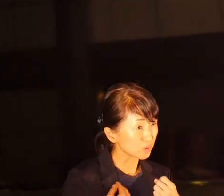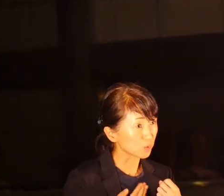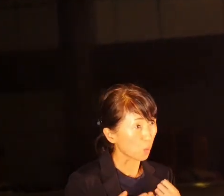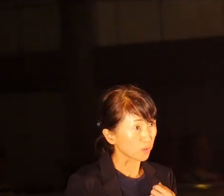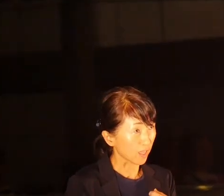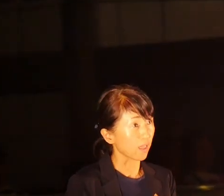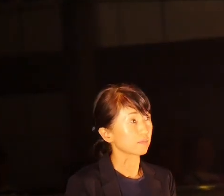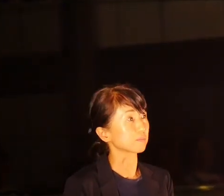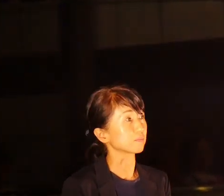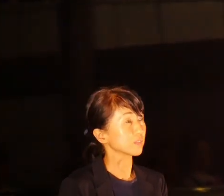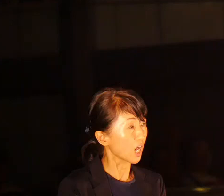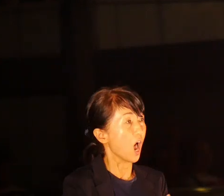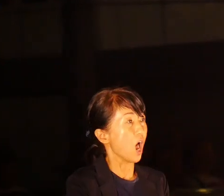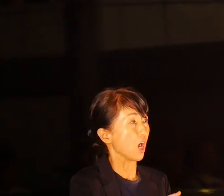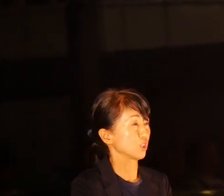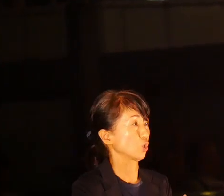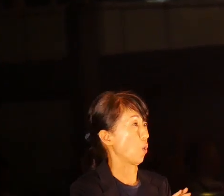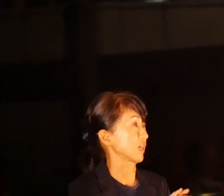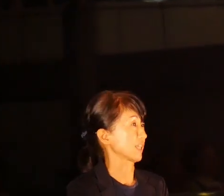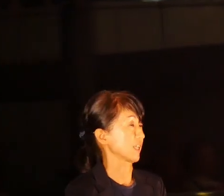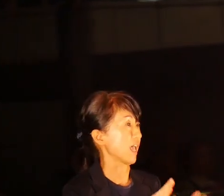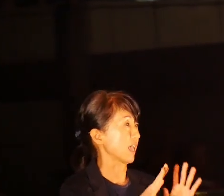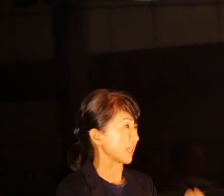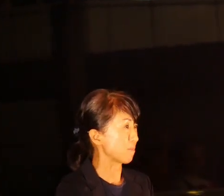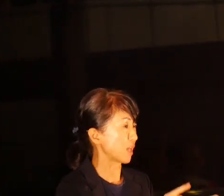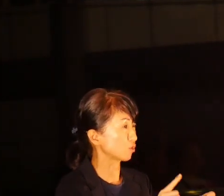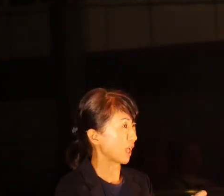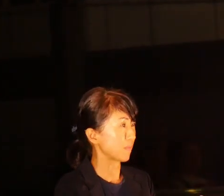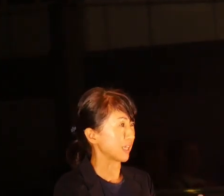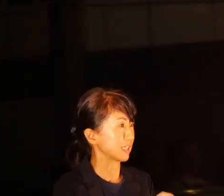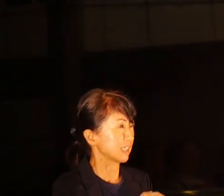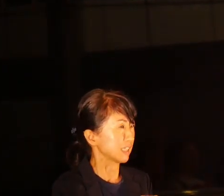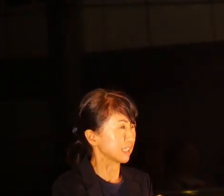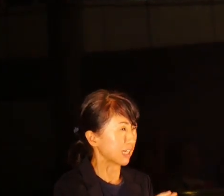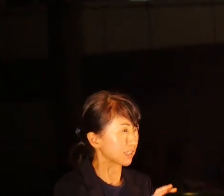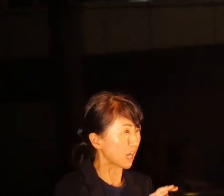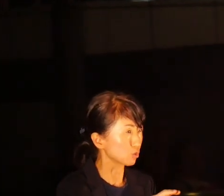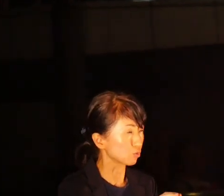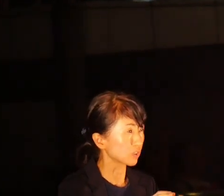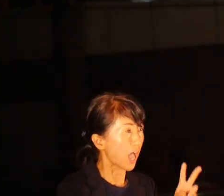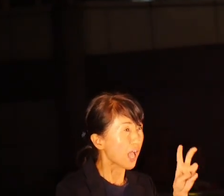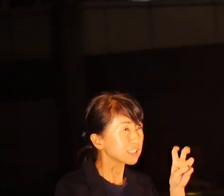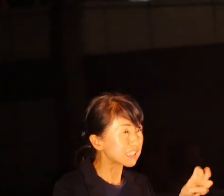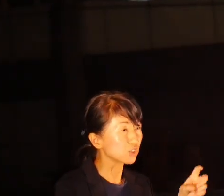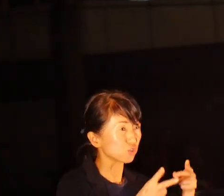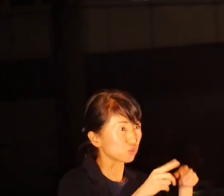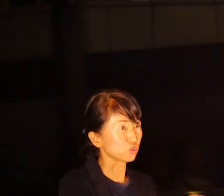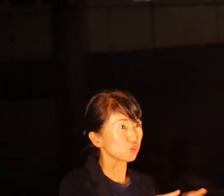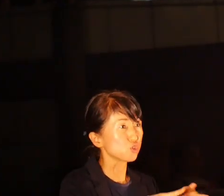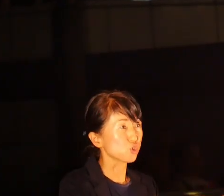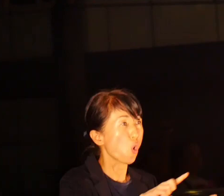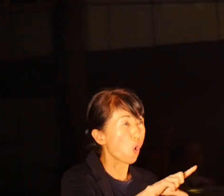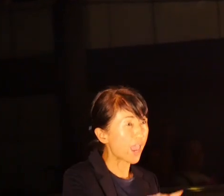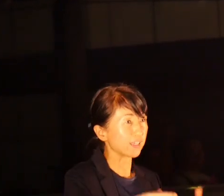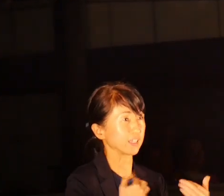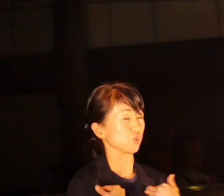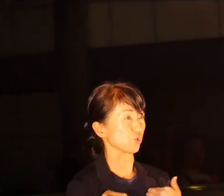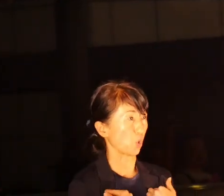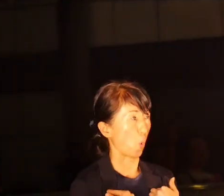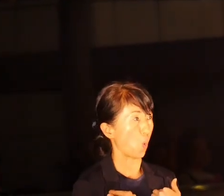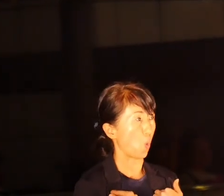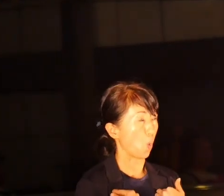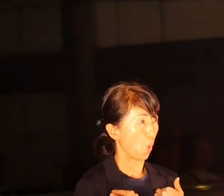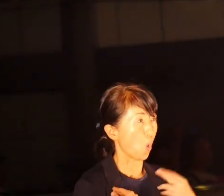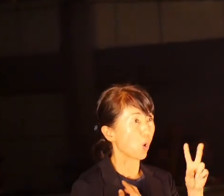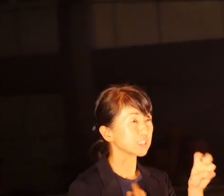ました。じゃあ消費税をやめるのにいくらかかるか。20兆円の財源を別で用意しなきゃならない。